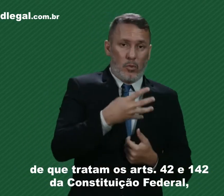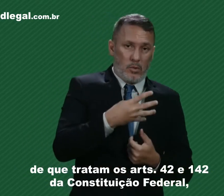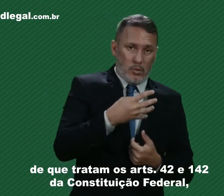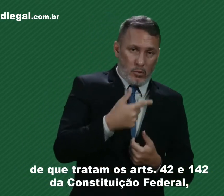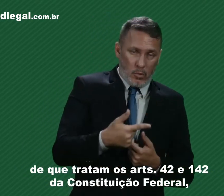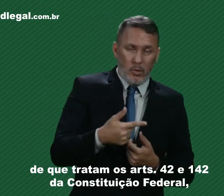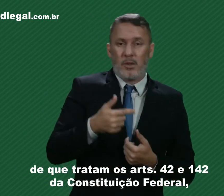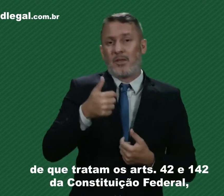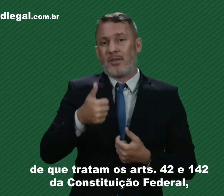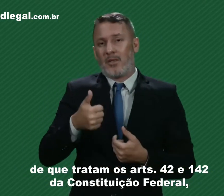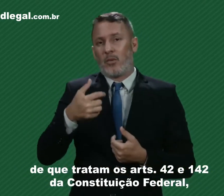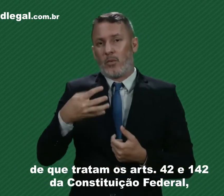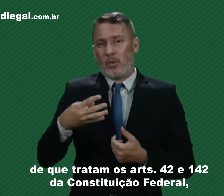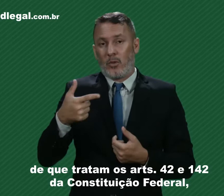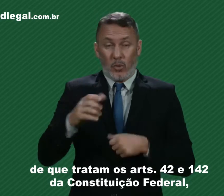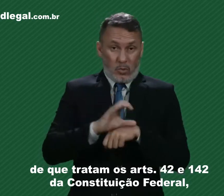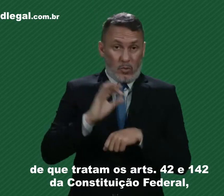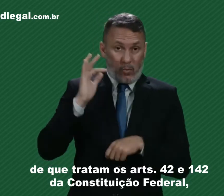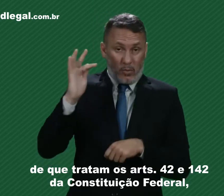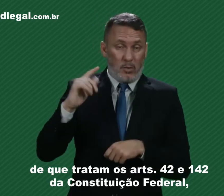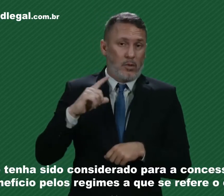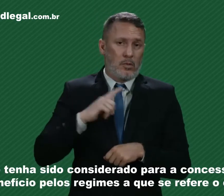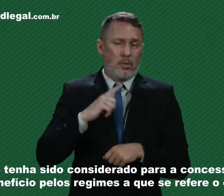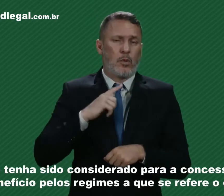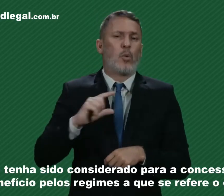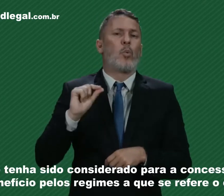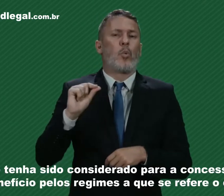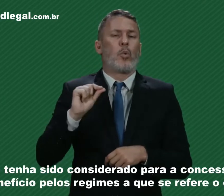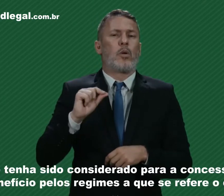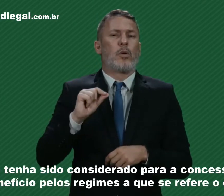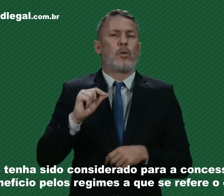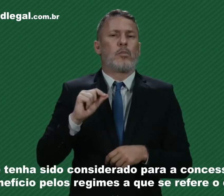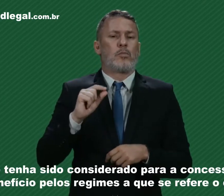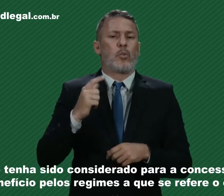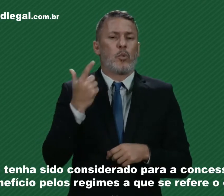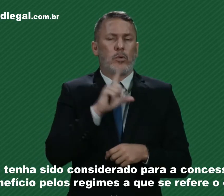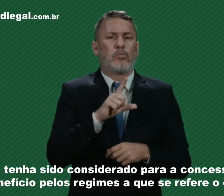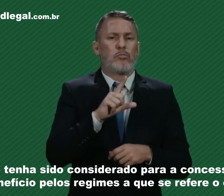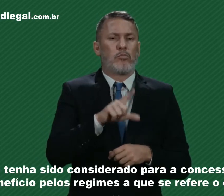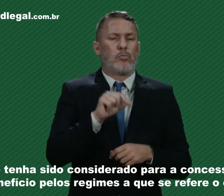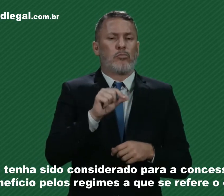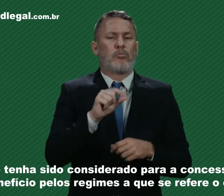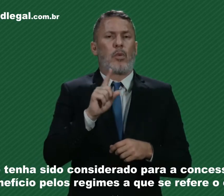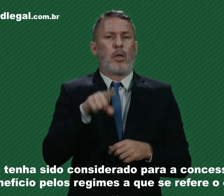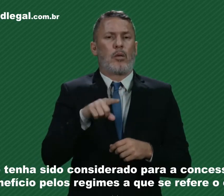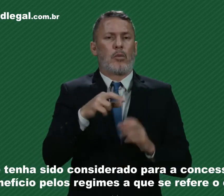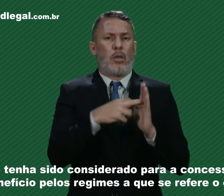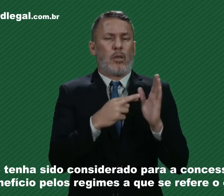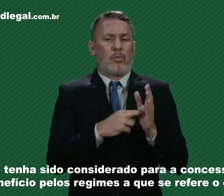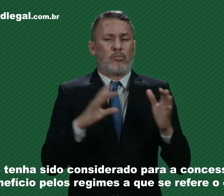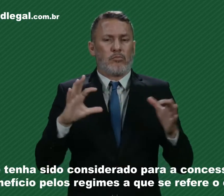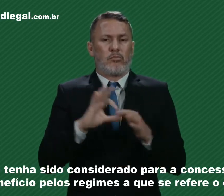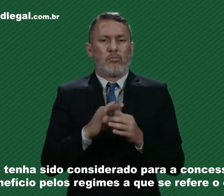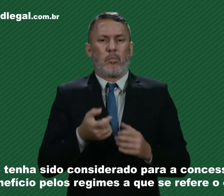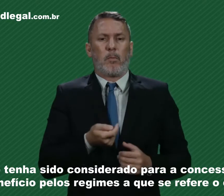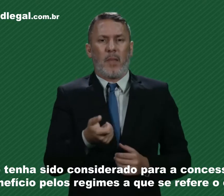e 142 da Constituição Federal, que tenha sido considerado para a concessão de benefício pelos regimes a que se